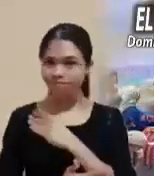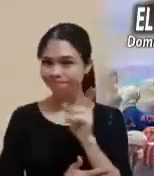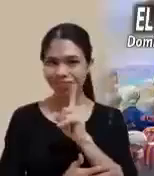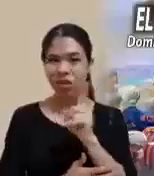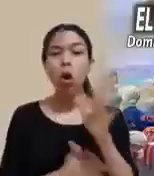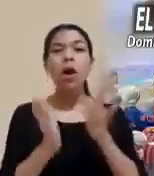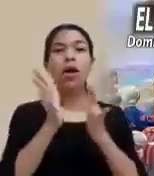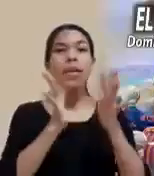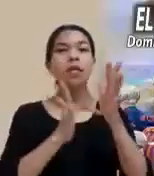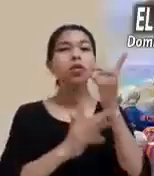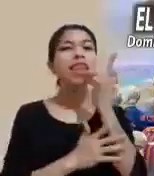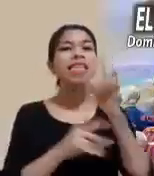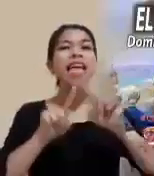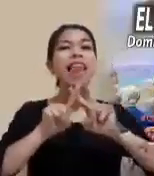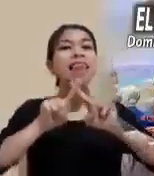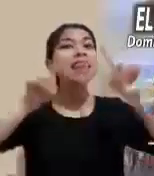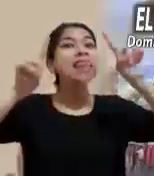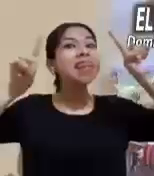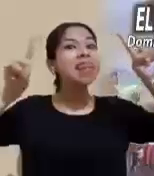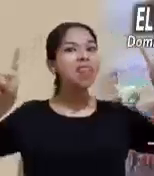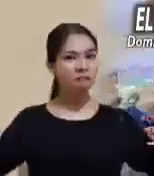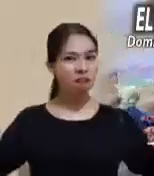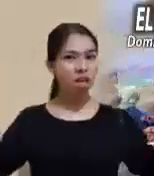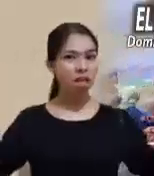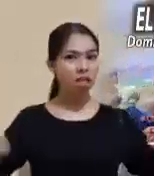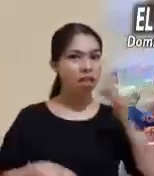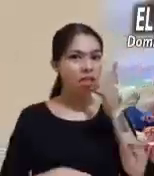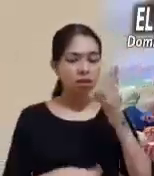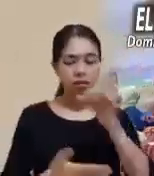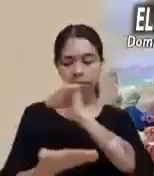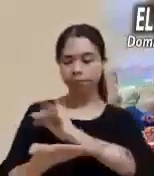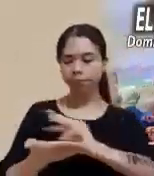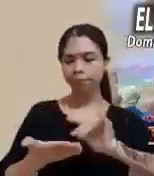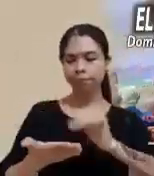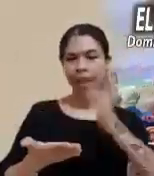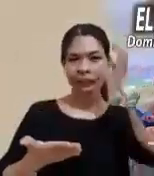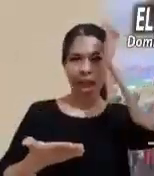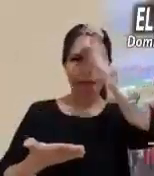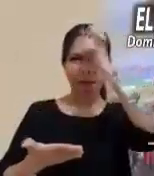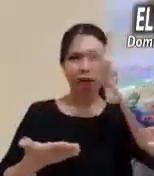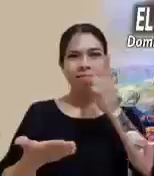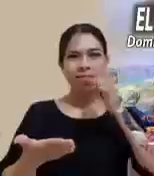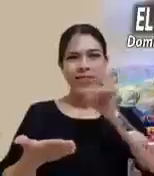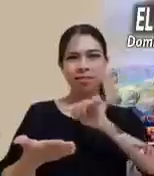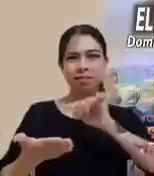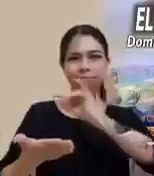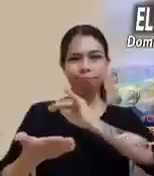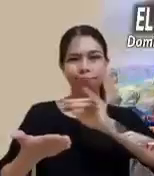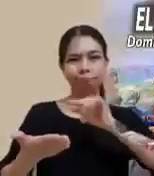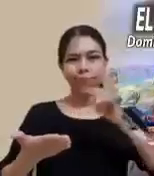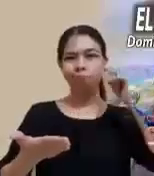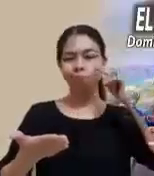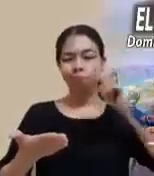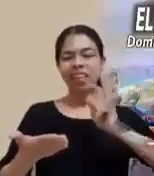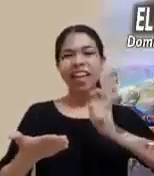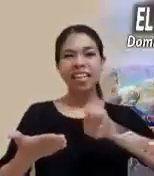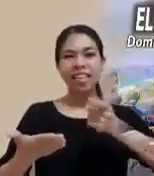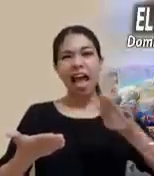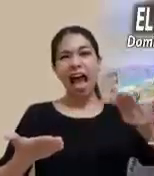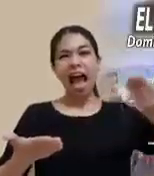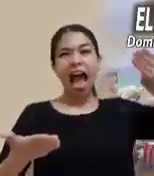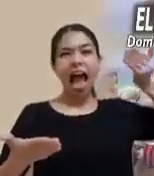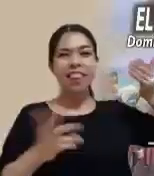lo contrario. Si leemos con atención no solamente las palabras de este párrafo, sino todo su